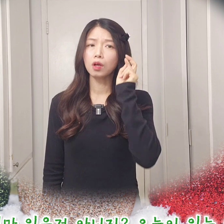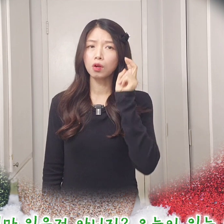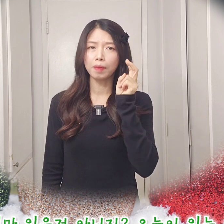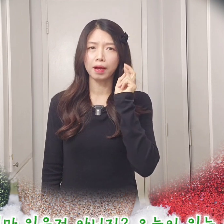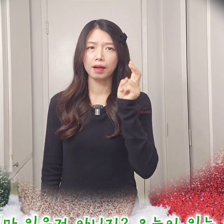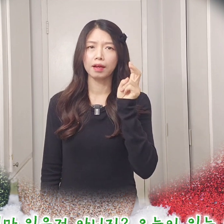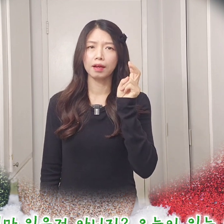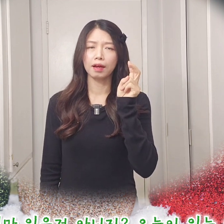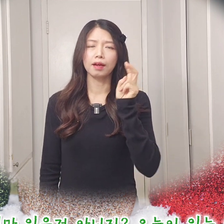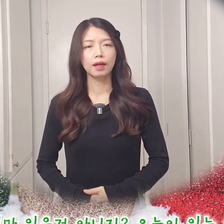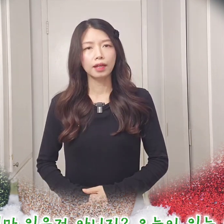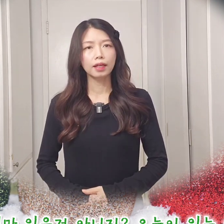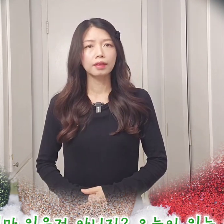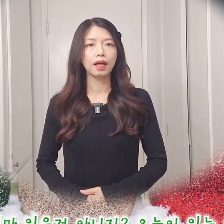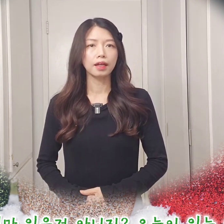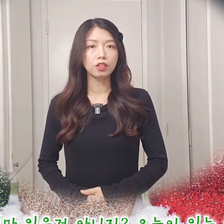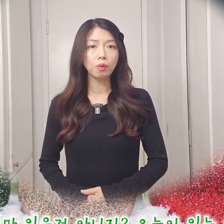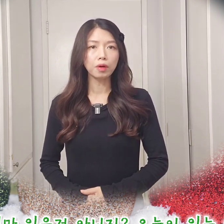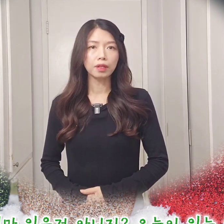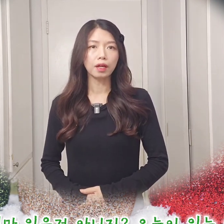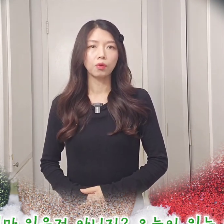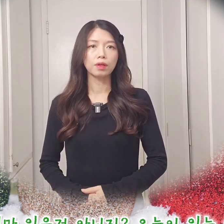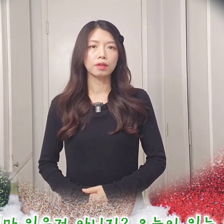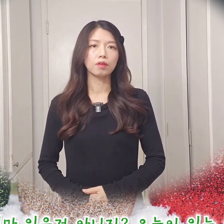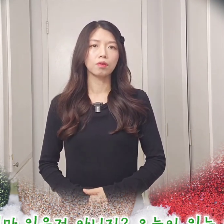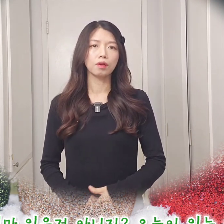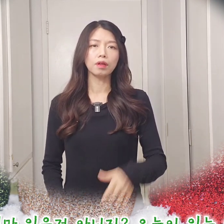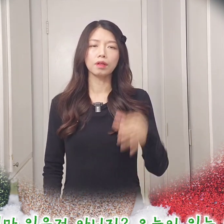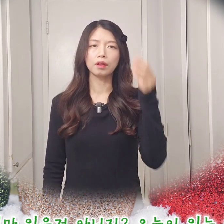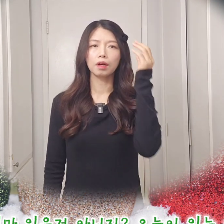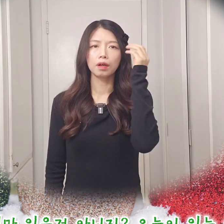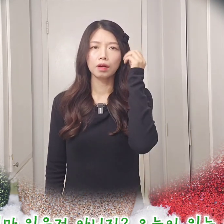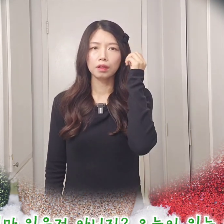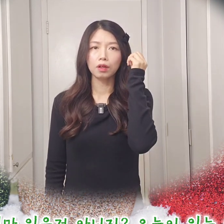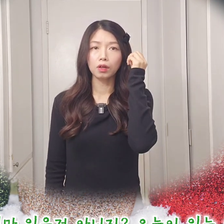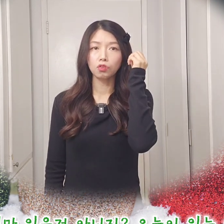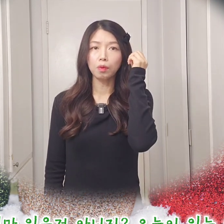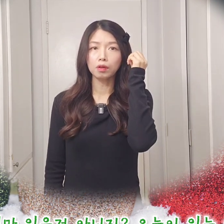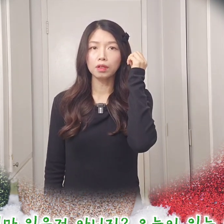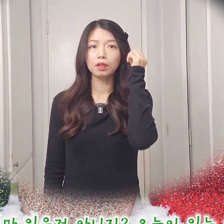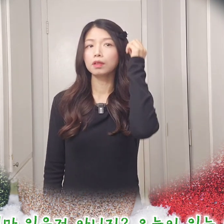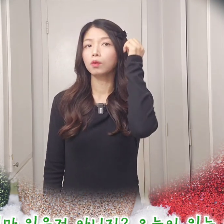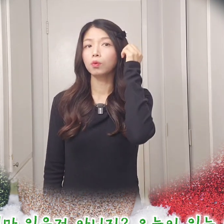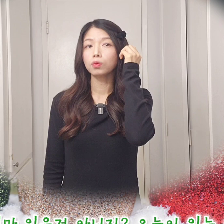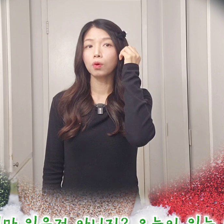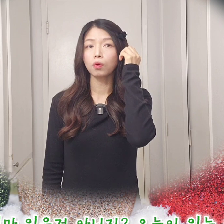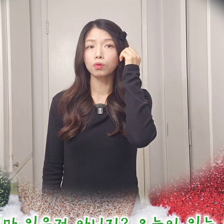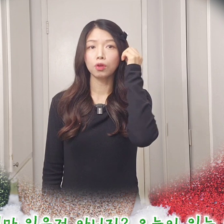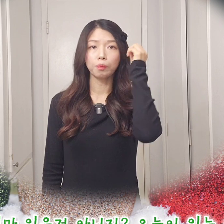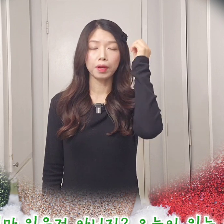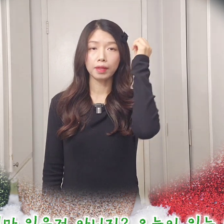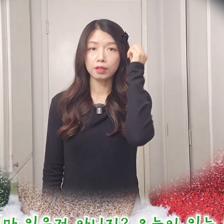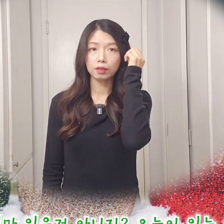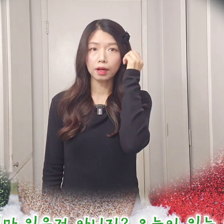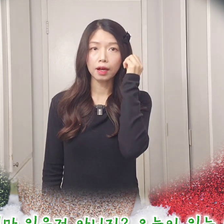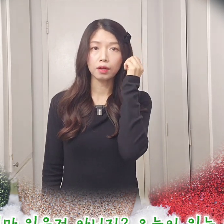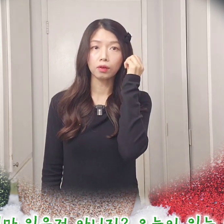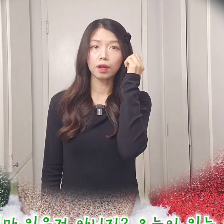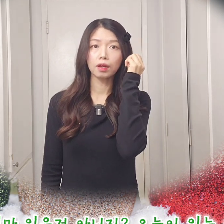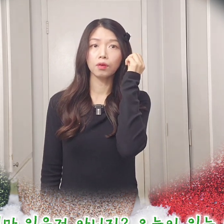설마. 있다, 잊어버리다 라고 한 뜻의 수어는 이렇게 주먹을 오른쪽 얼굴 옆에 대셨다가 이렇게